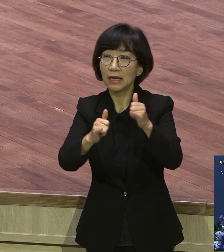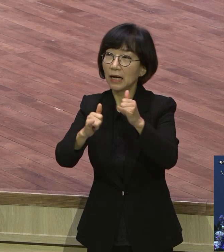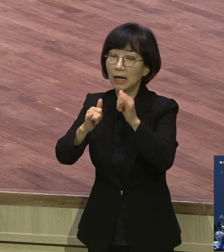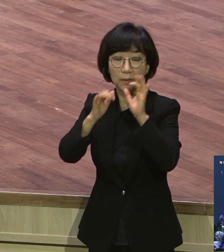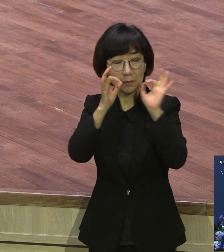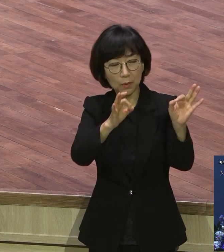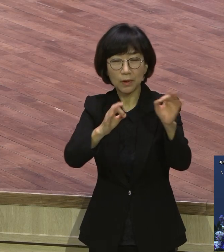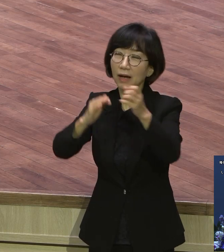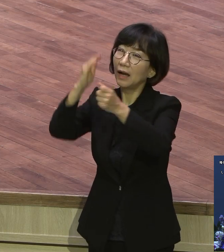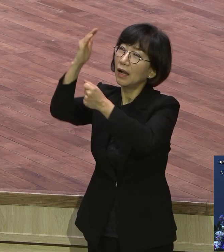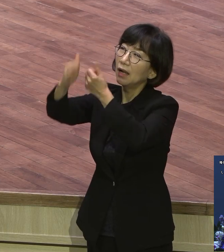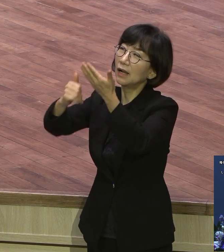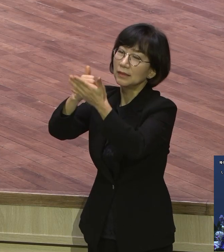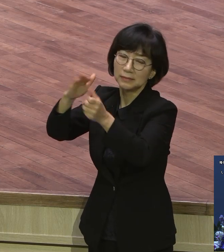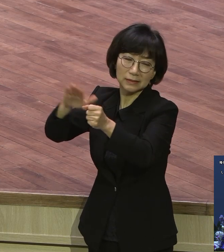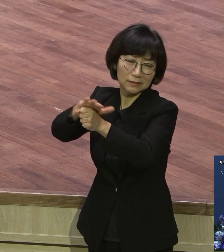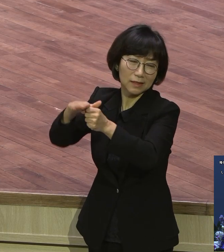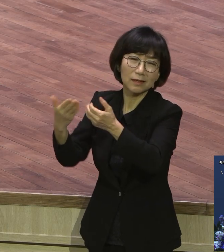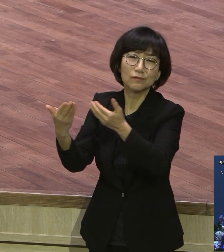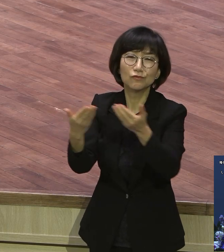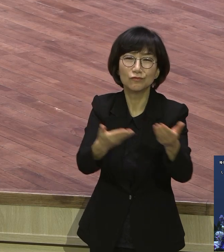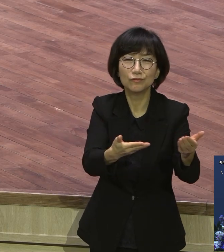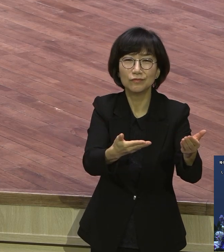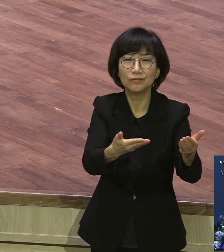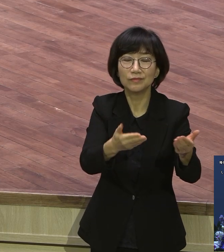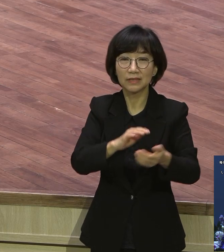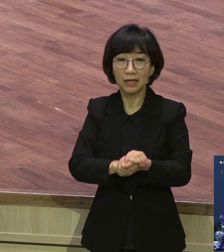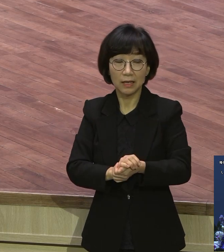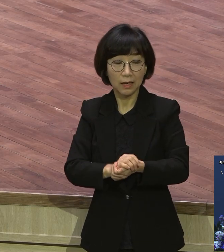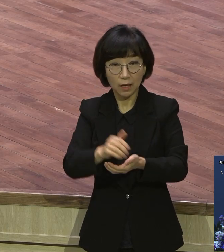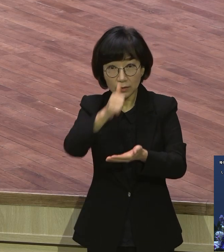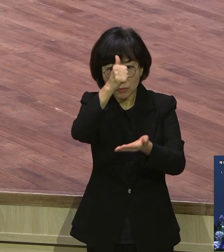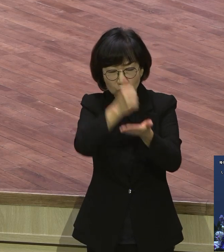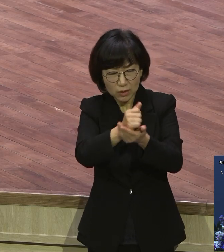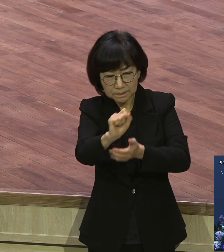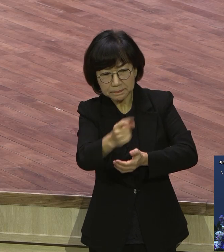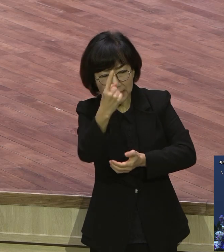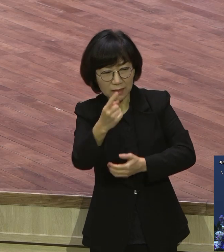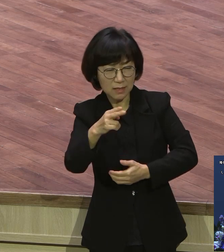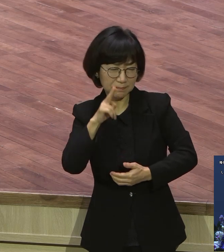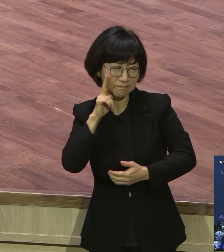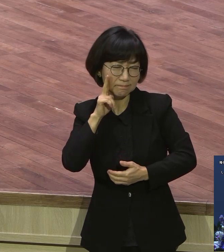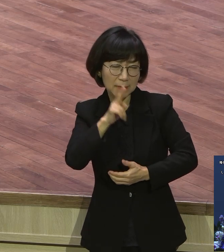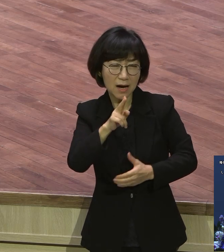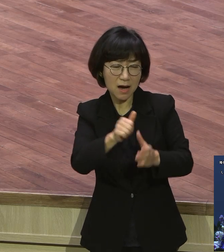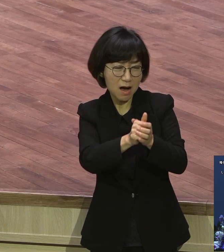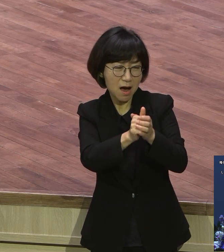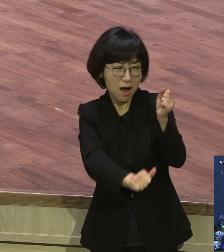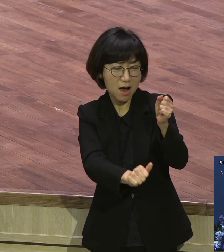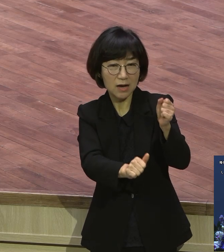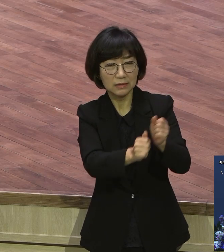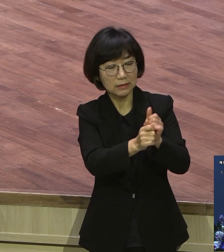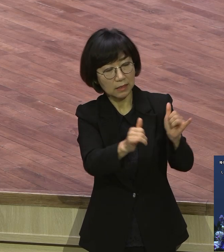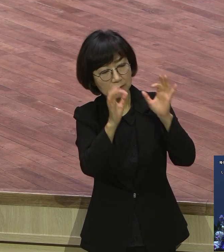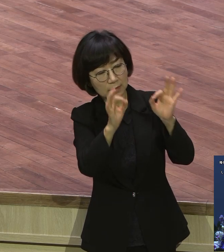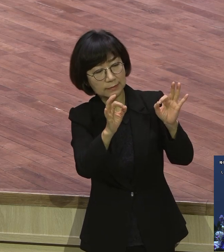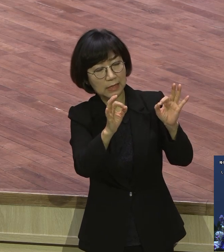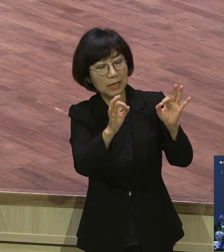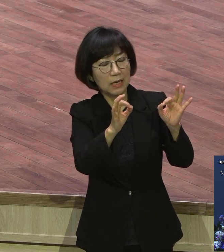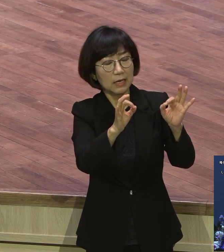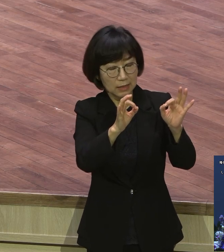애정이다 그랬어요 죄를 지어가지고 비참한 상황 속에 빠져있는 그